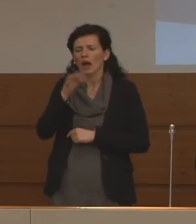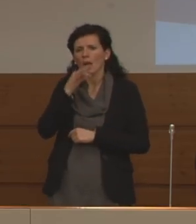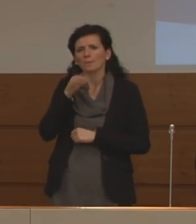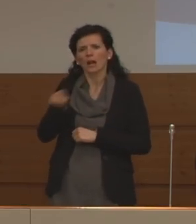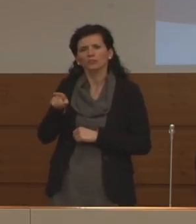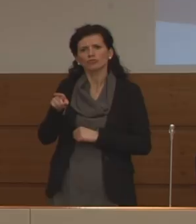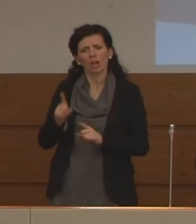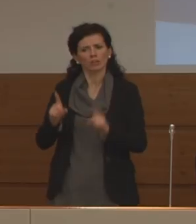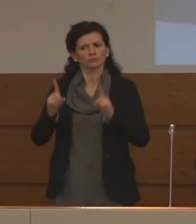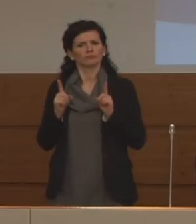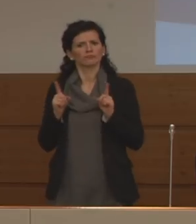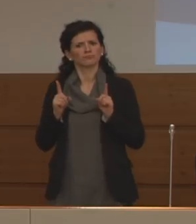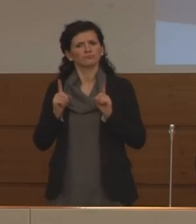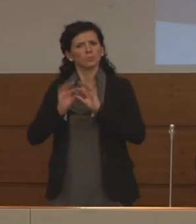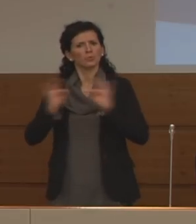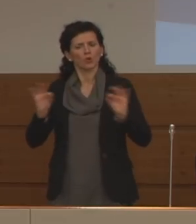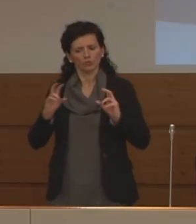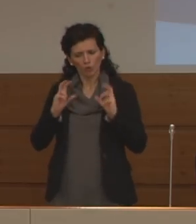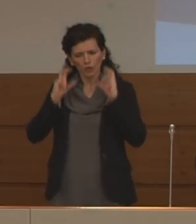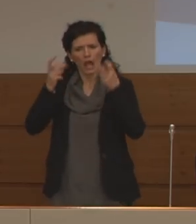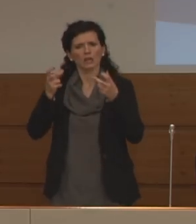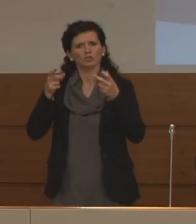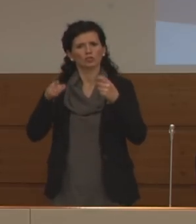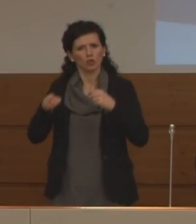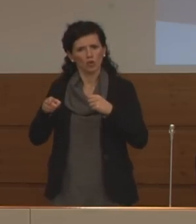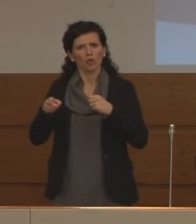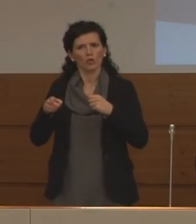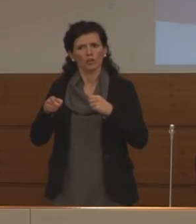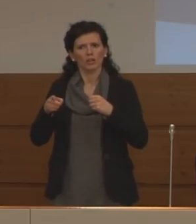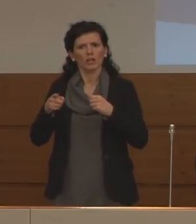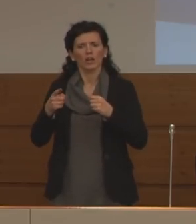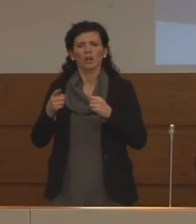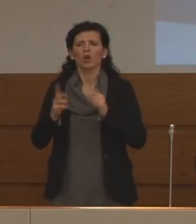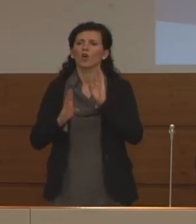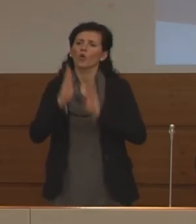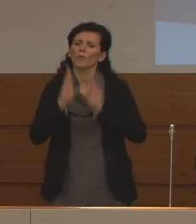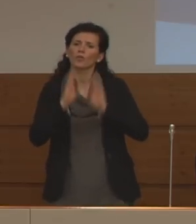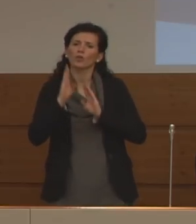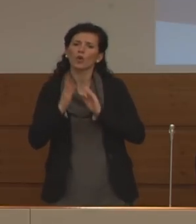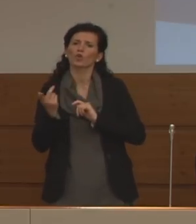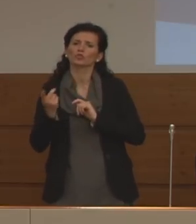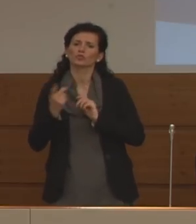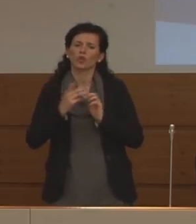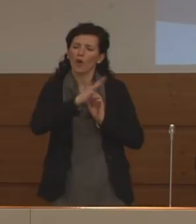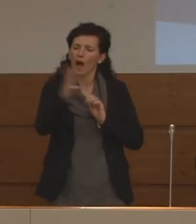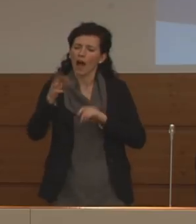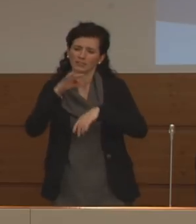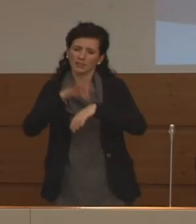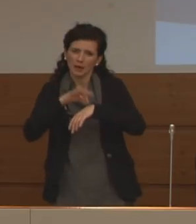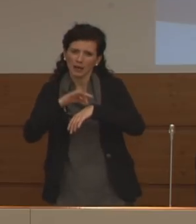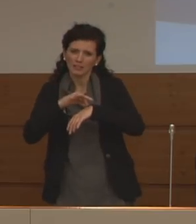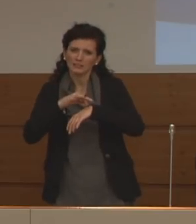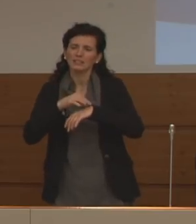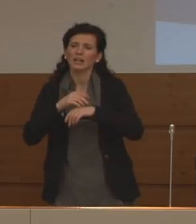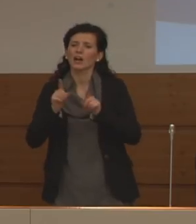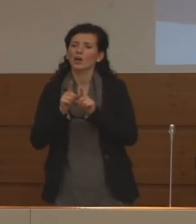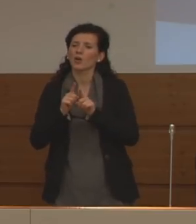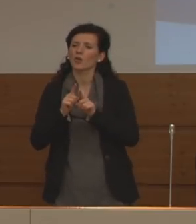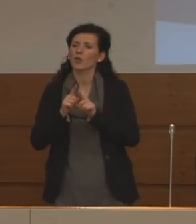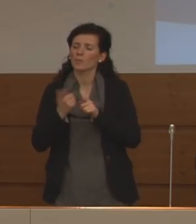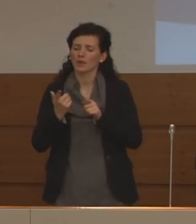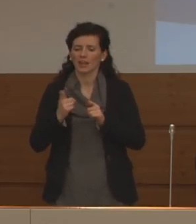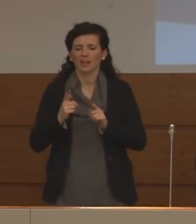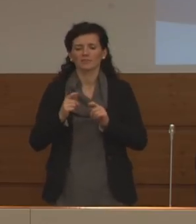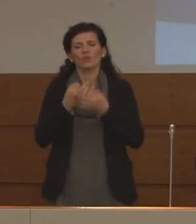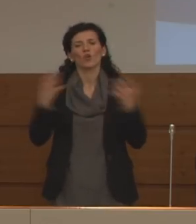una risposta rispetto a patogeni che incontrano per la prima volta dopo essere usciti da un ambiente